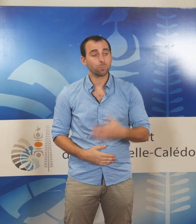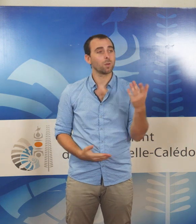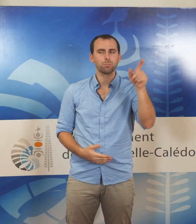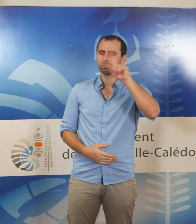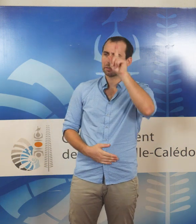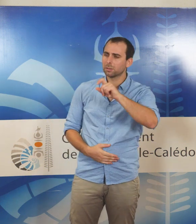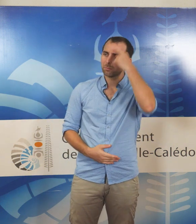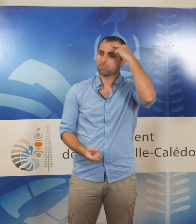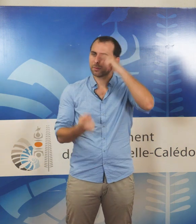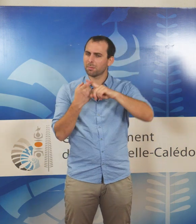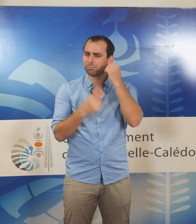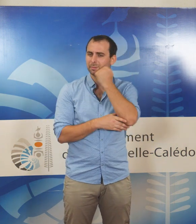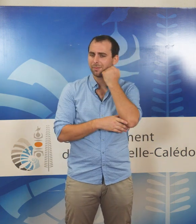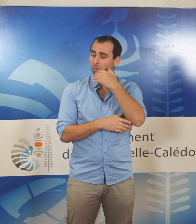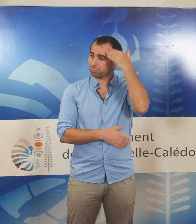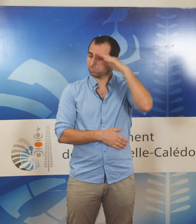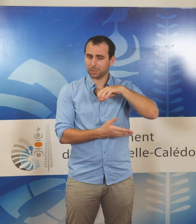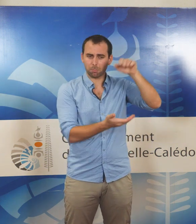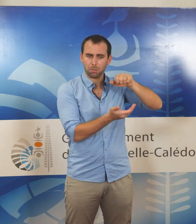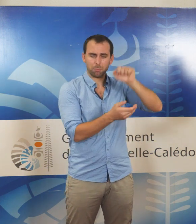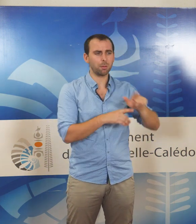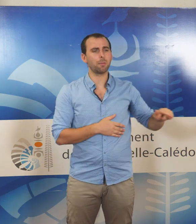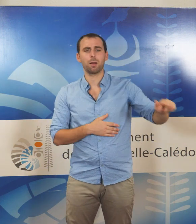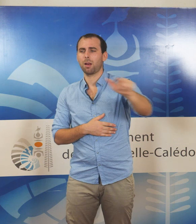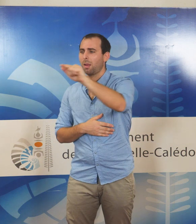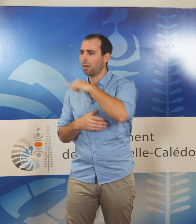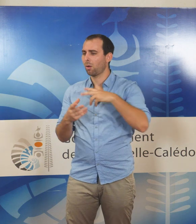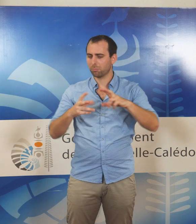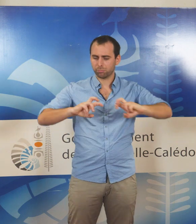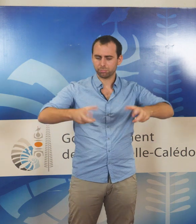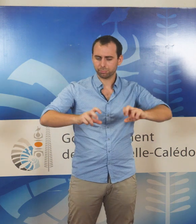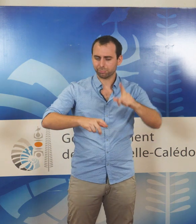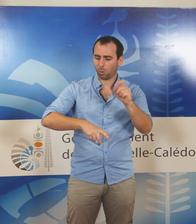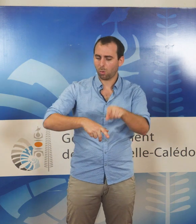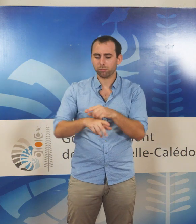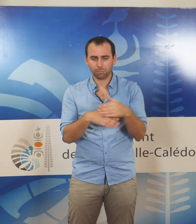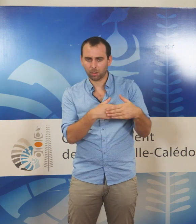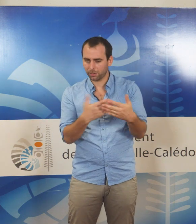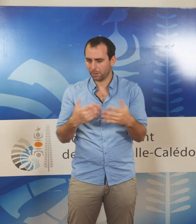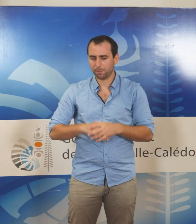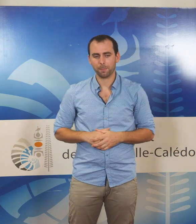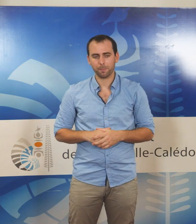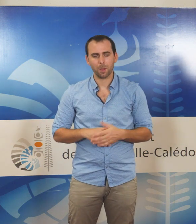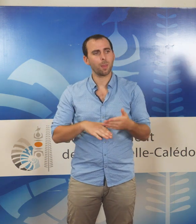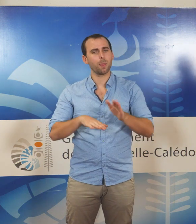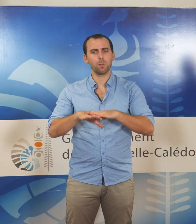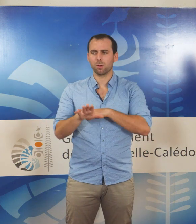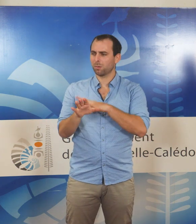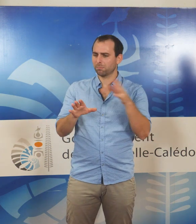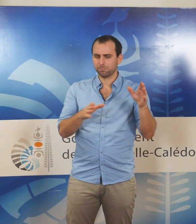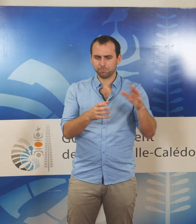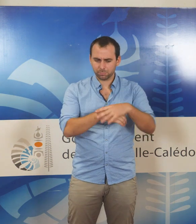des distributeurs ont été installés oui. dans les points d'eau, près des points d'eau. Oui. Par contre, il n'y a pas